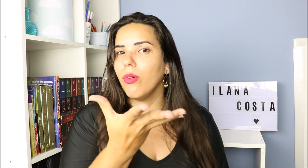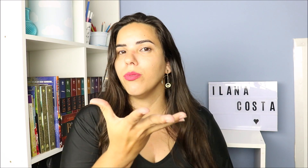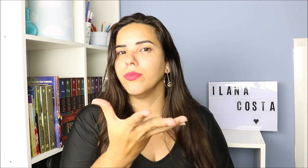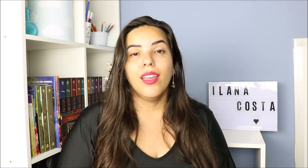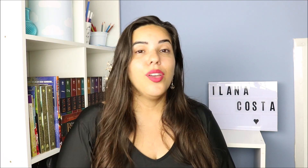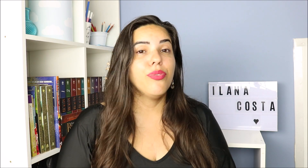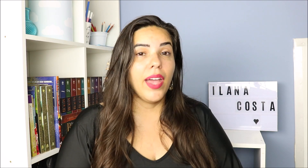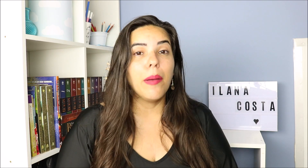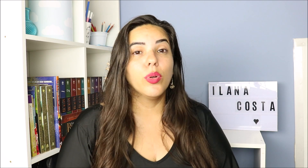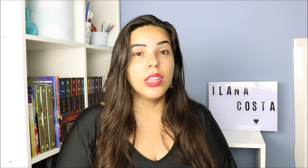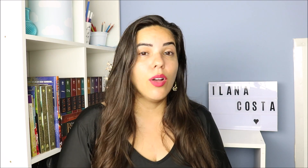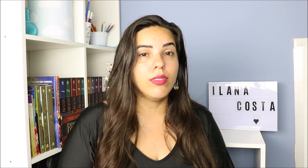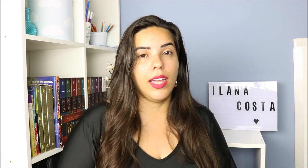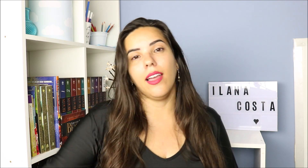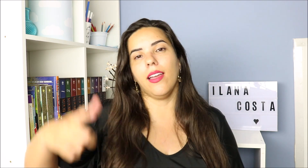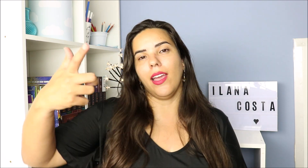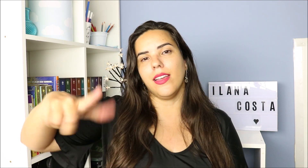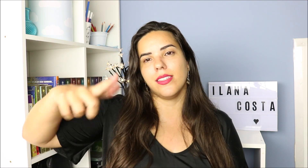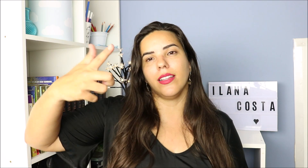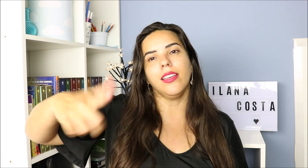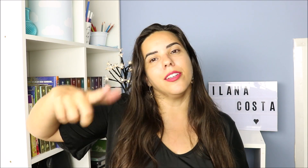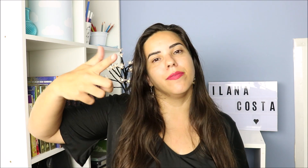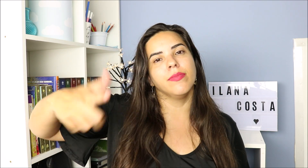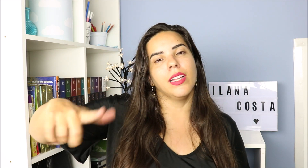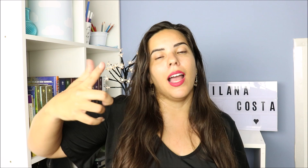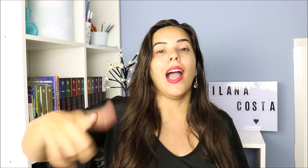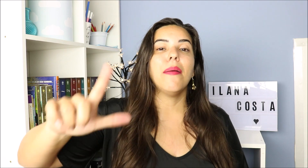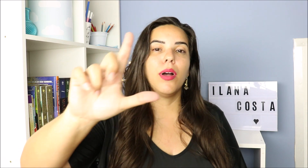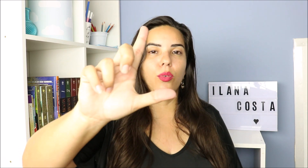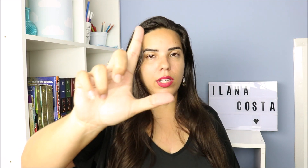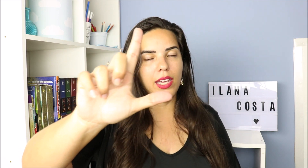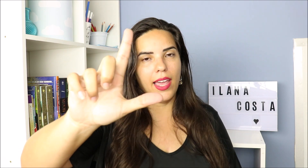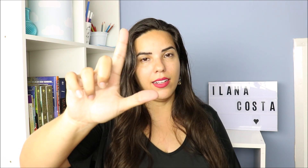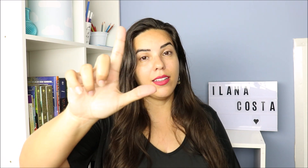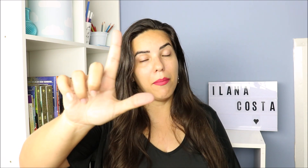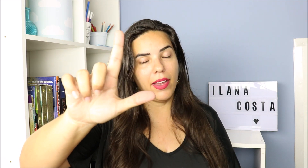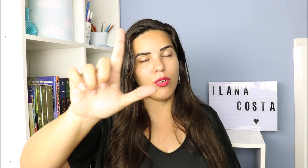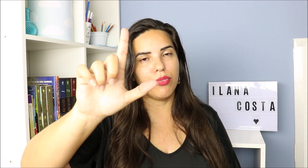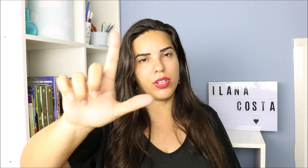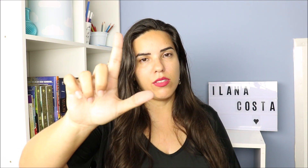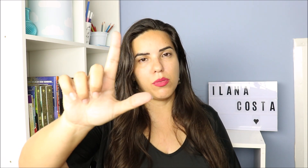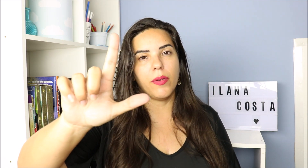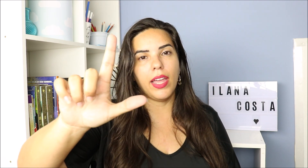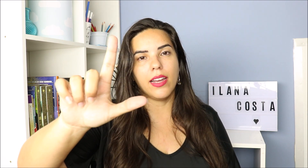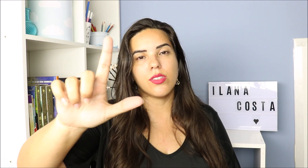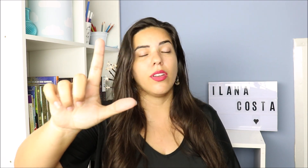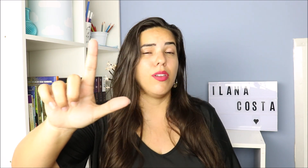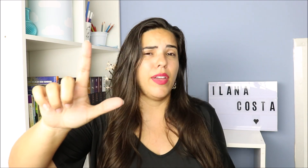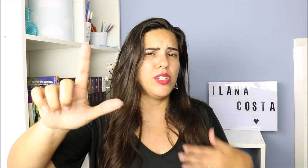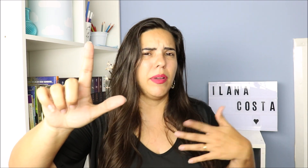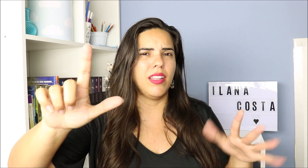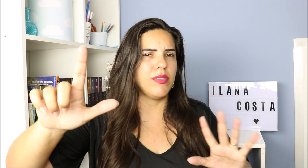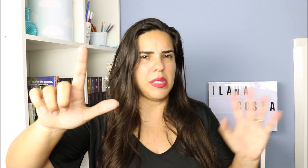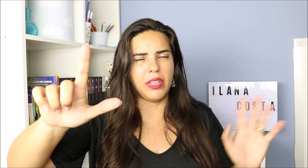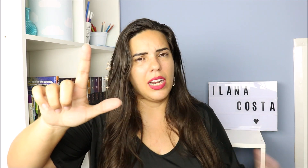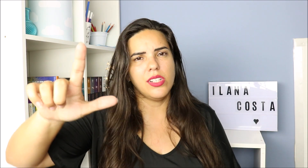bom. E o verbo não ter é esse daqui. A mão em L também, configuração de mão em L, só que ao invés de bater em você não tem nada disso,